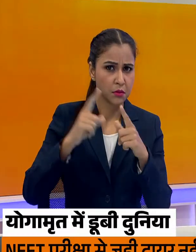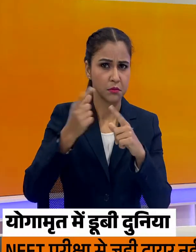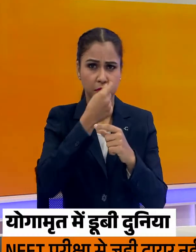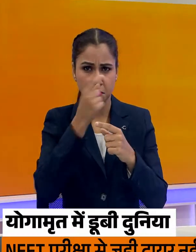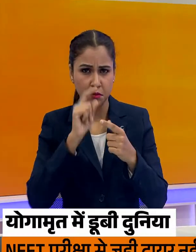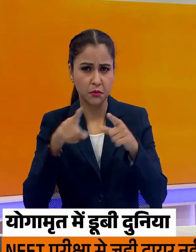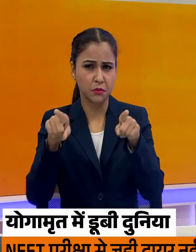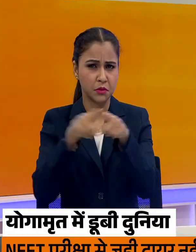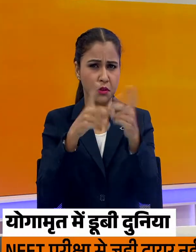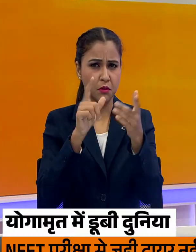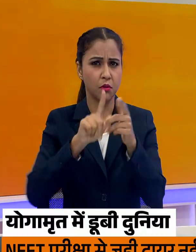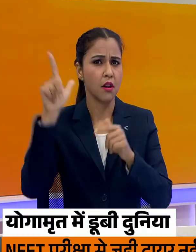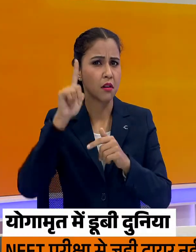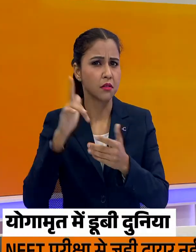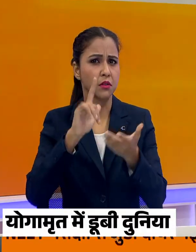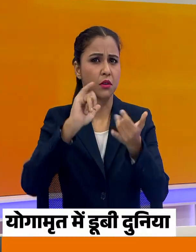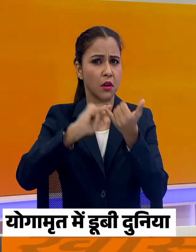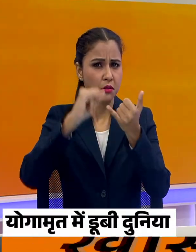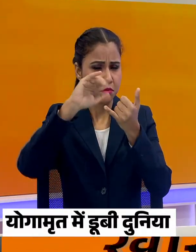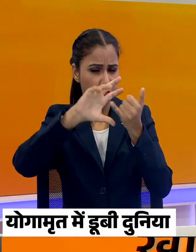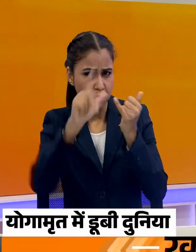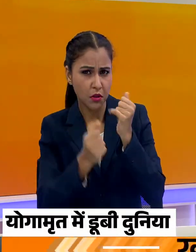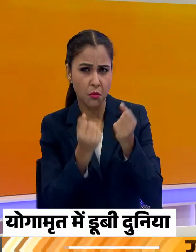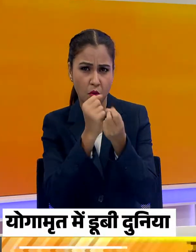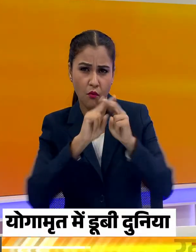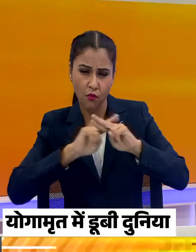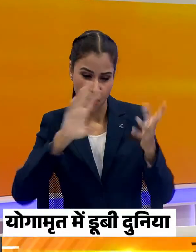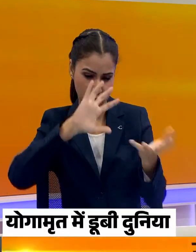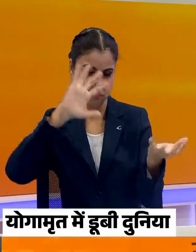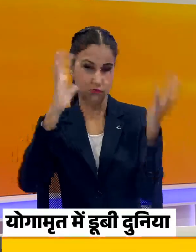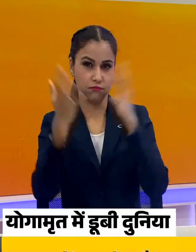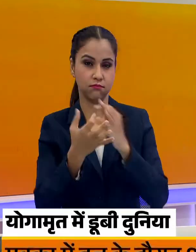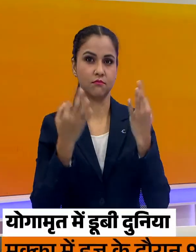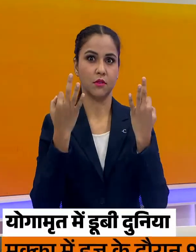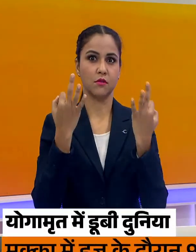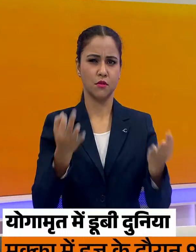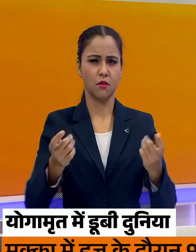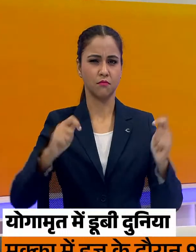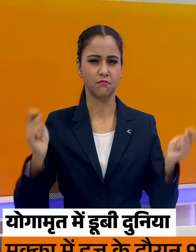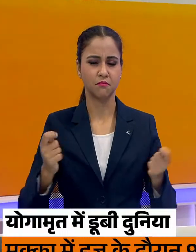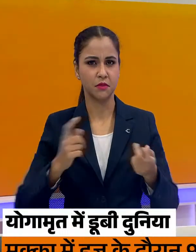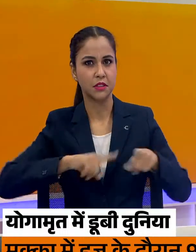लंदन और श्रीलंका समेत पूरी दुनिया में बज रहा है योग का डंका।